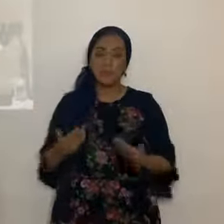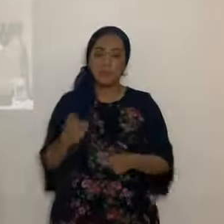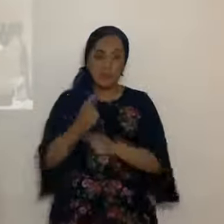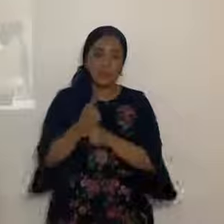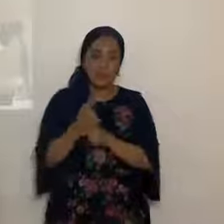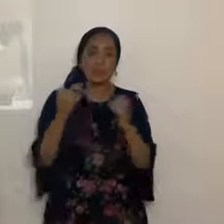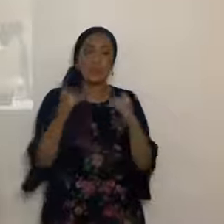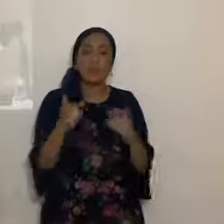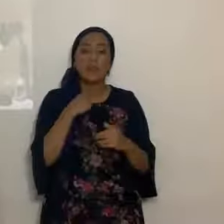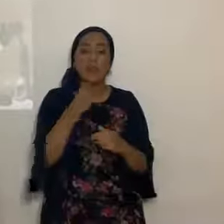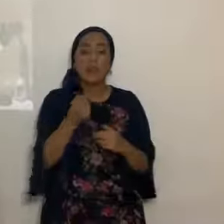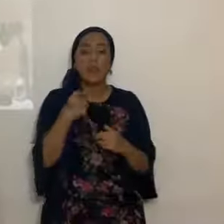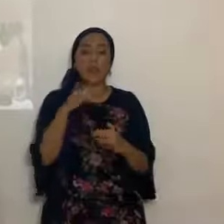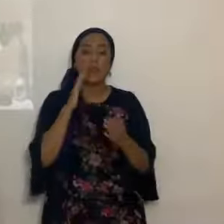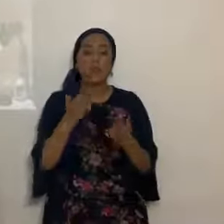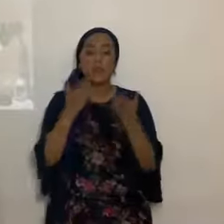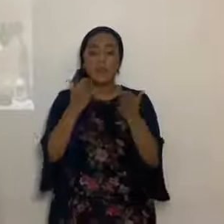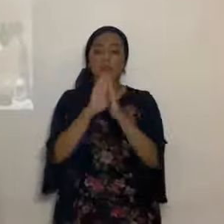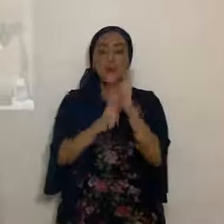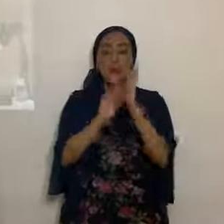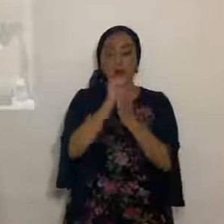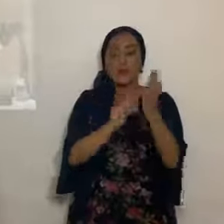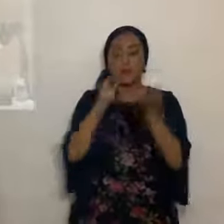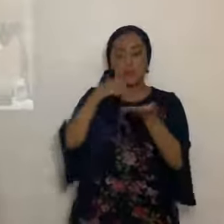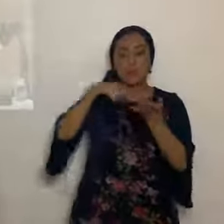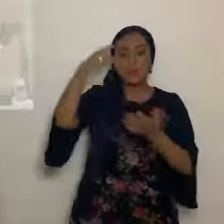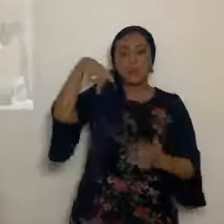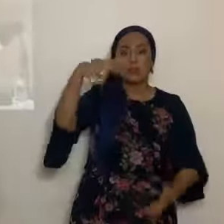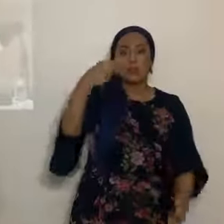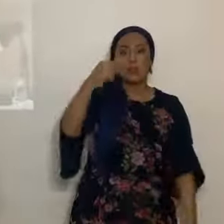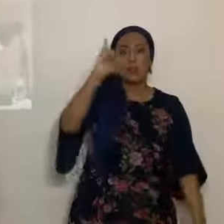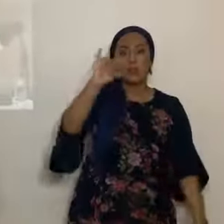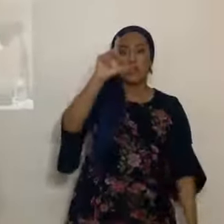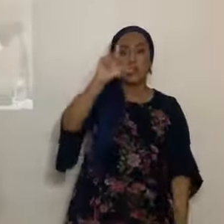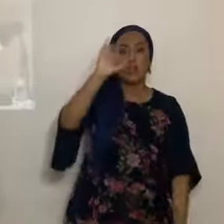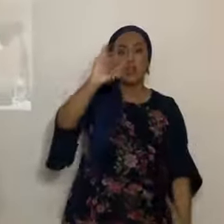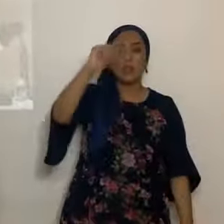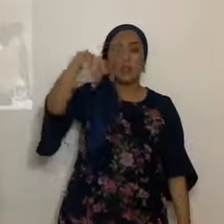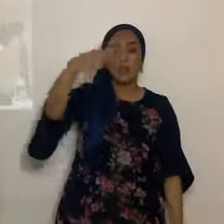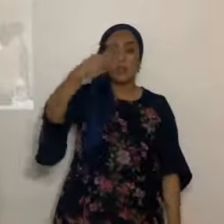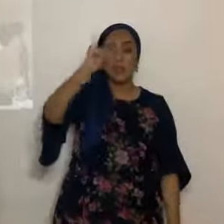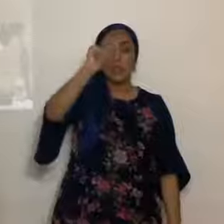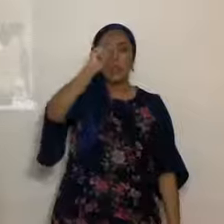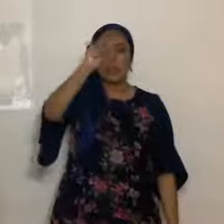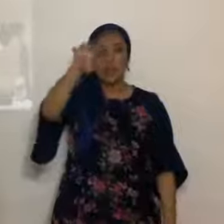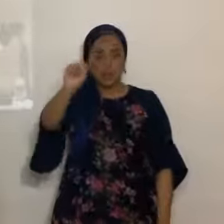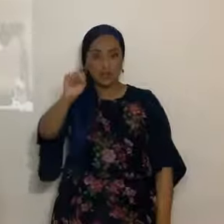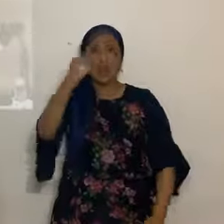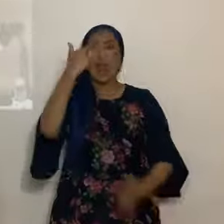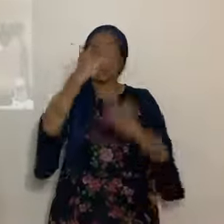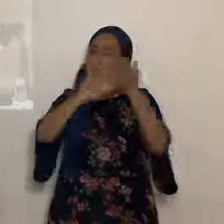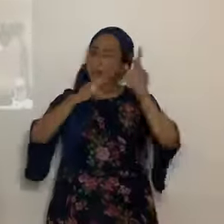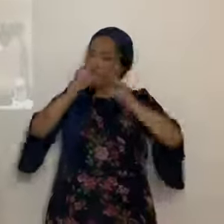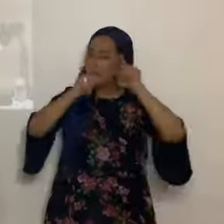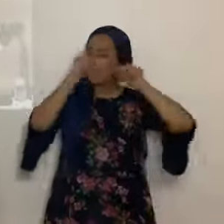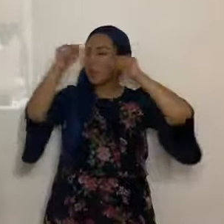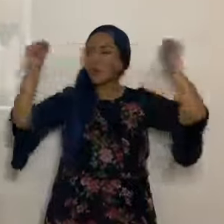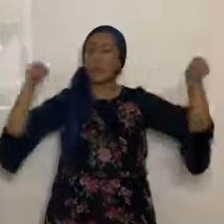Ahora, les dije que yo les iba a dar una cita. Vamos a Filipenses. Por favor, vamos a Filipenses. Algunas